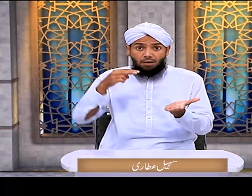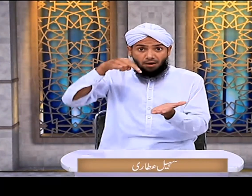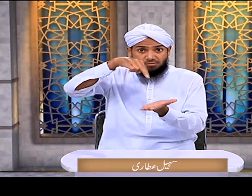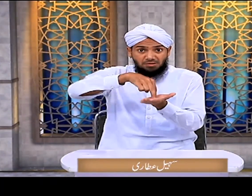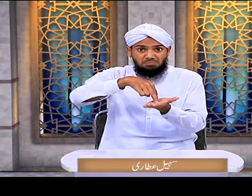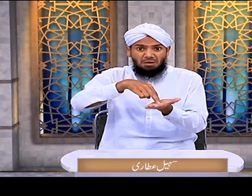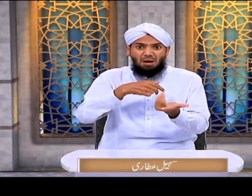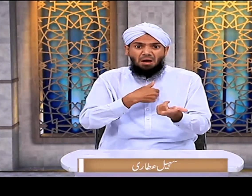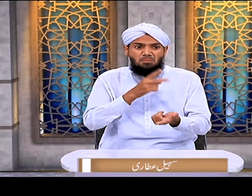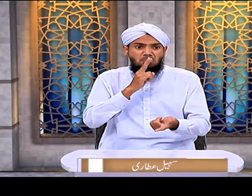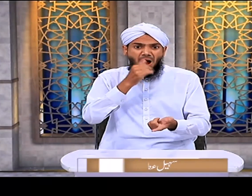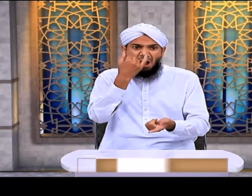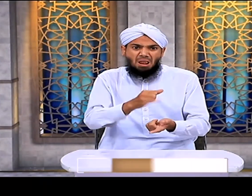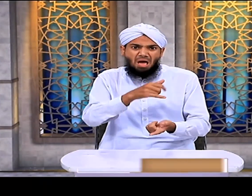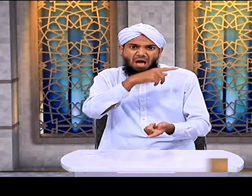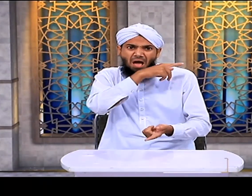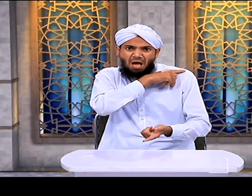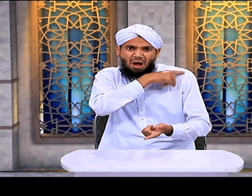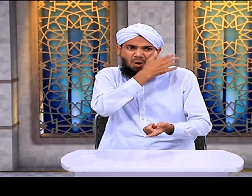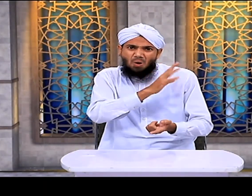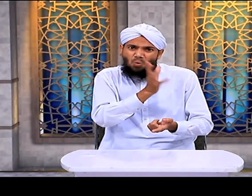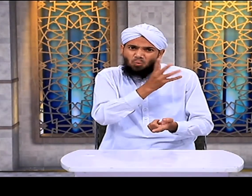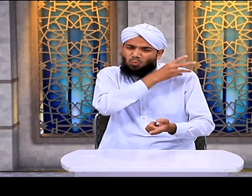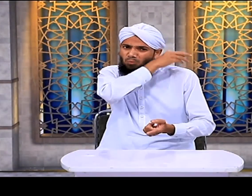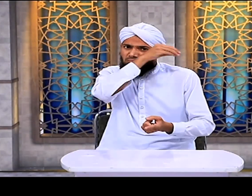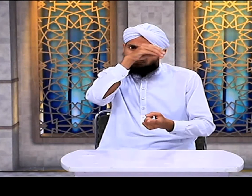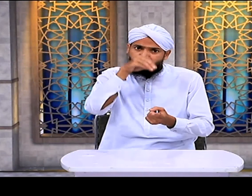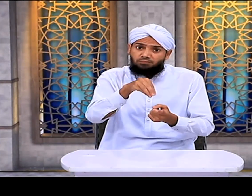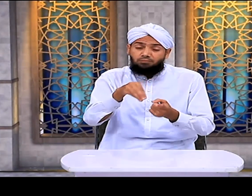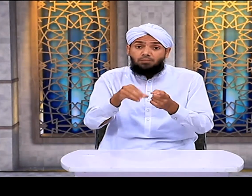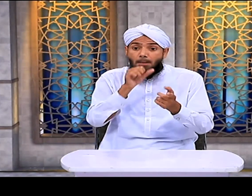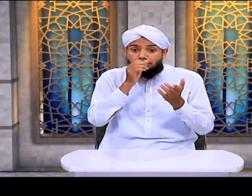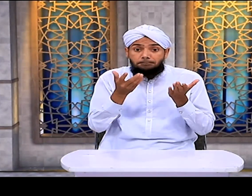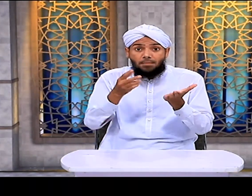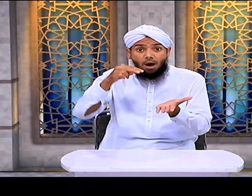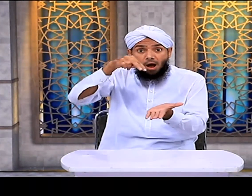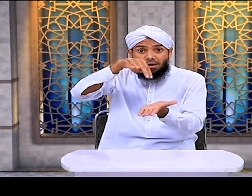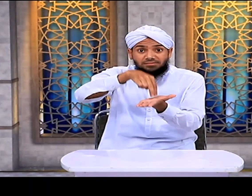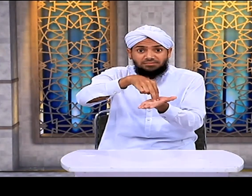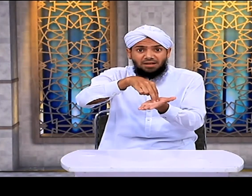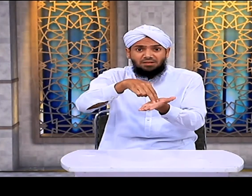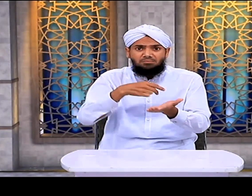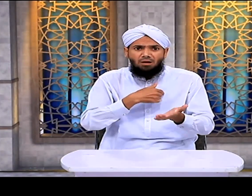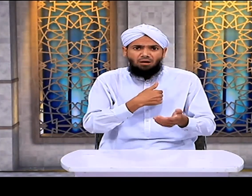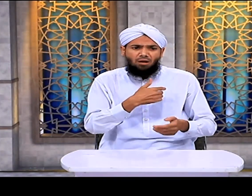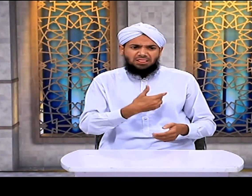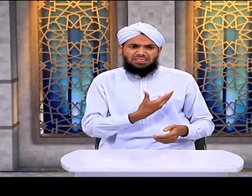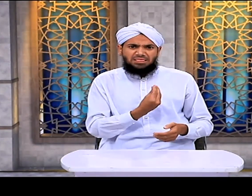سے بھرپور ہے، یعنی آخرت میں کامیابی کے لیے نفسانی خواہشات کو چھوڑنا پڑتا ہے،